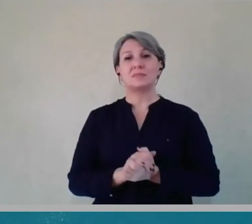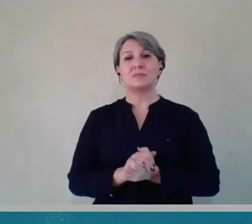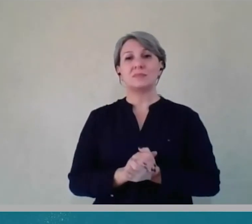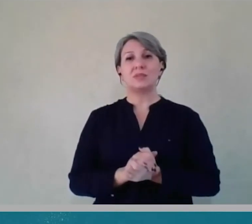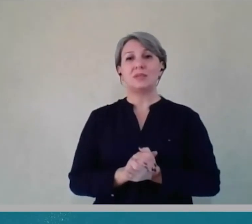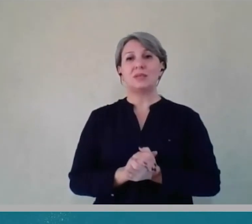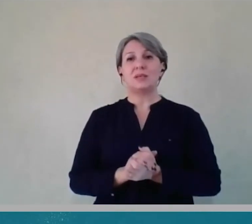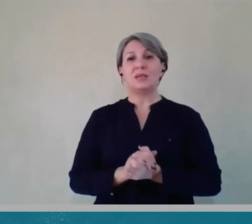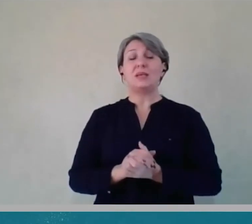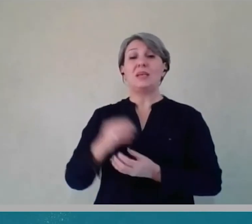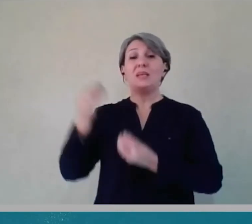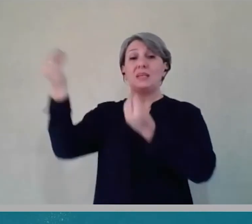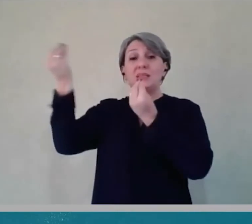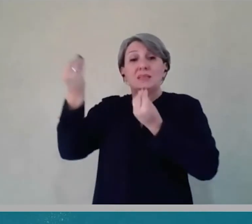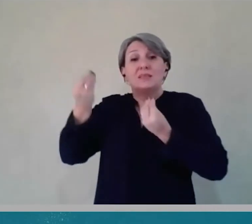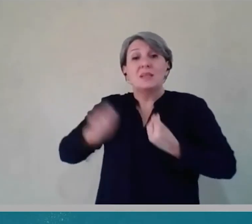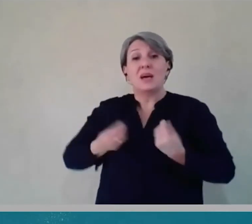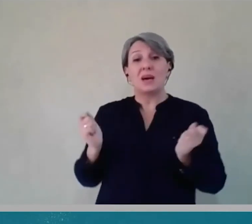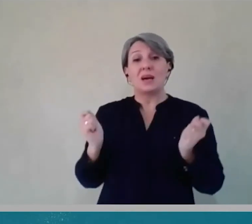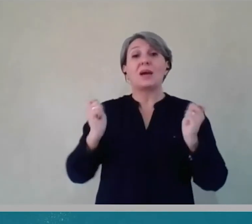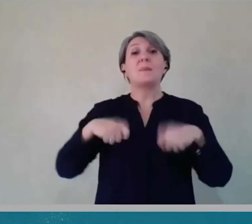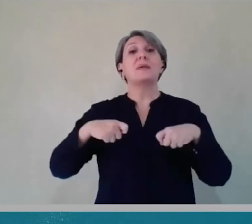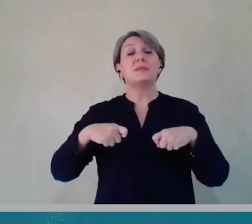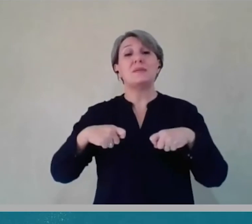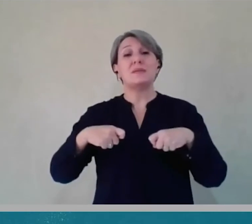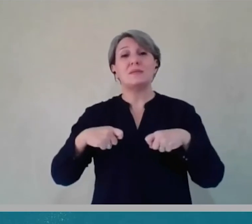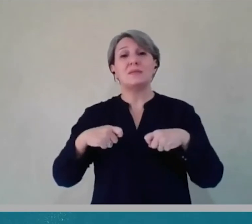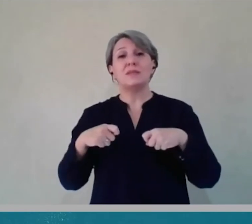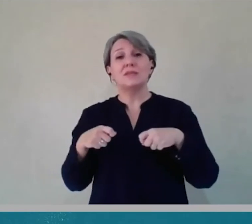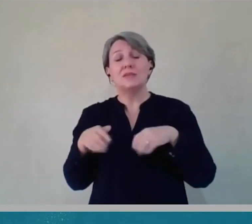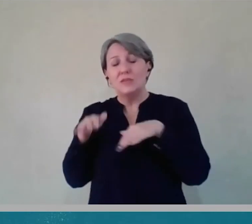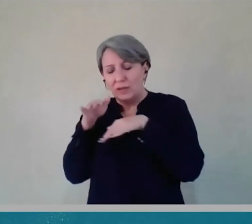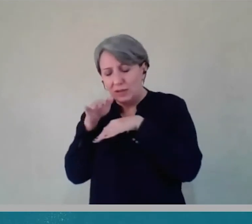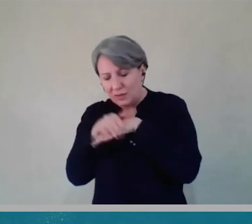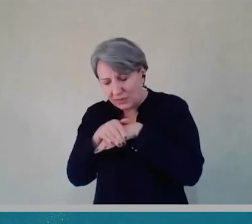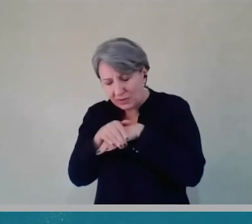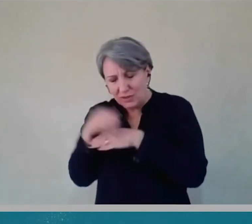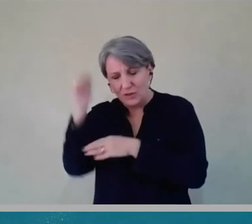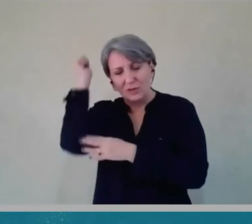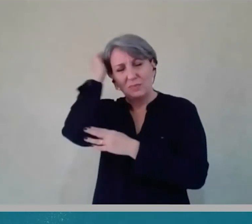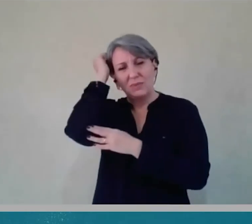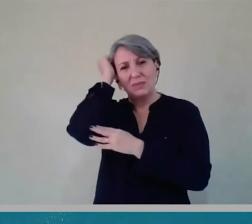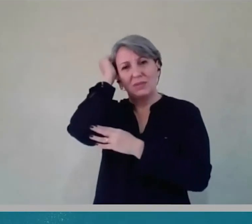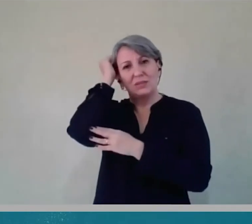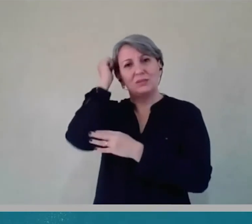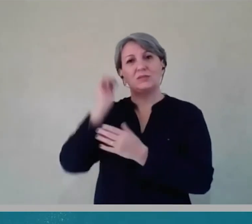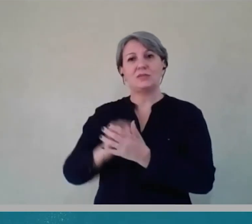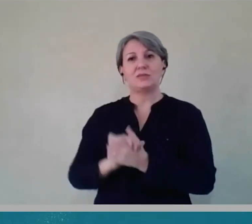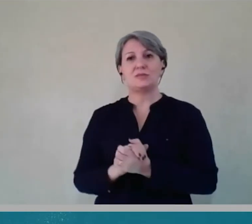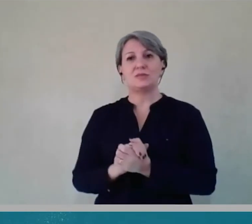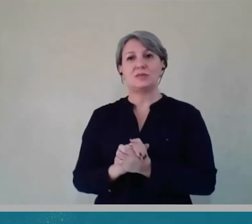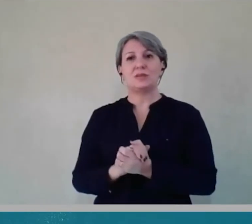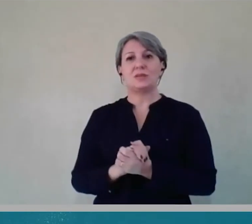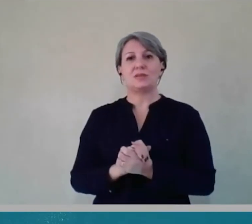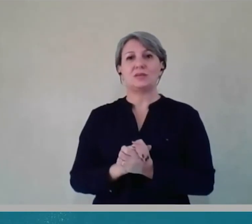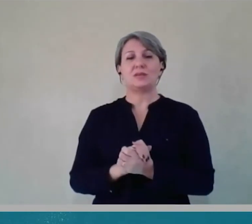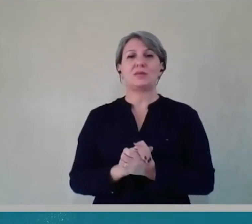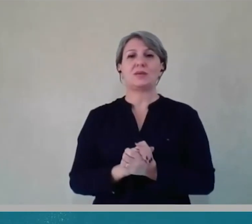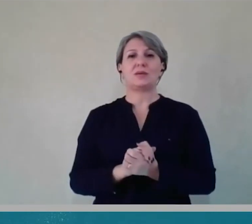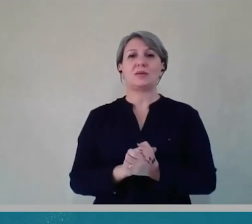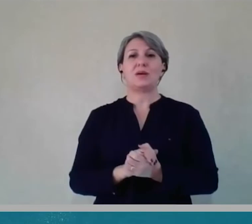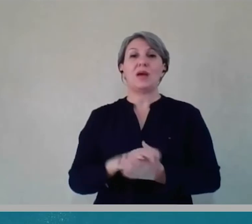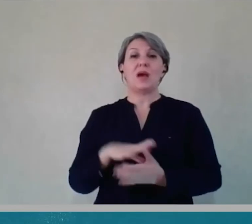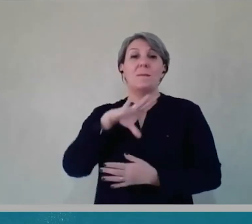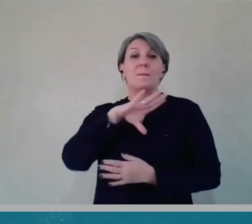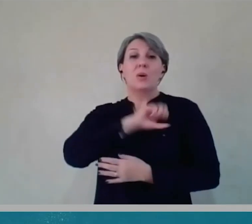dos céus e ser humilde e arrependido de espírito, irmãos? Vem pelo meu amor reverente à palavra de